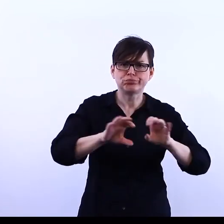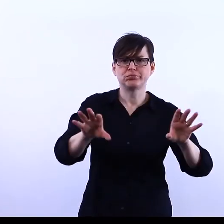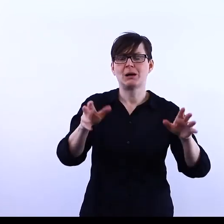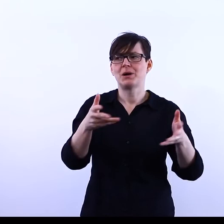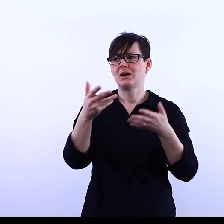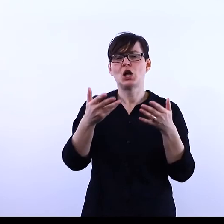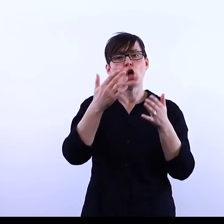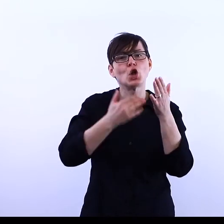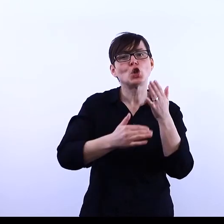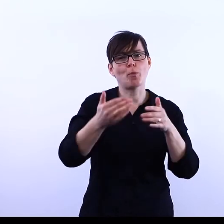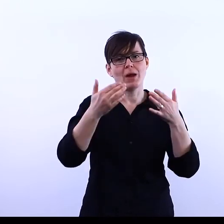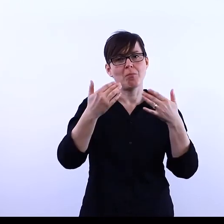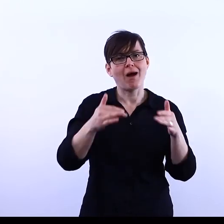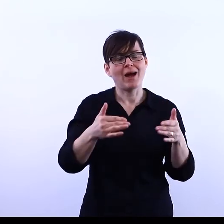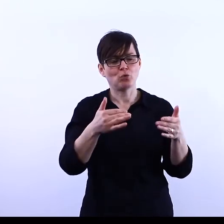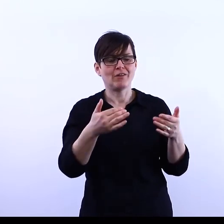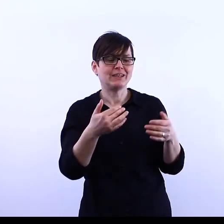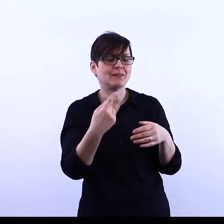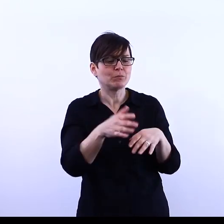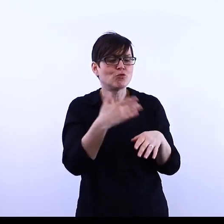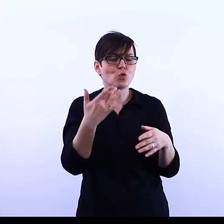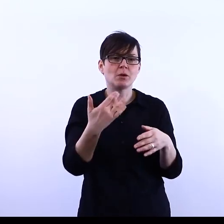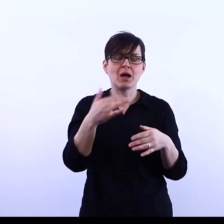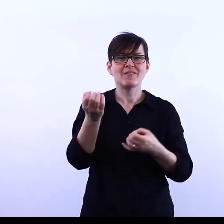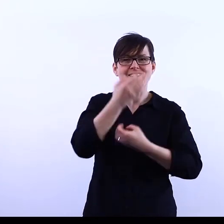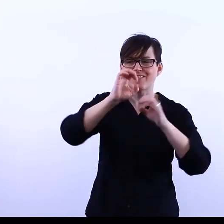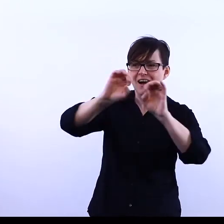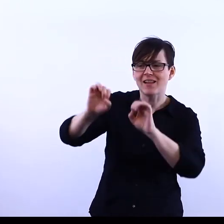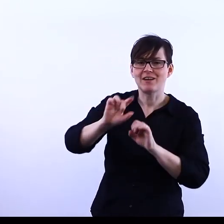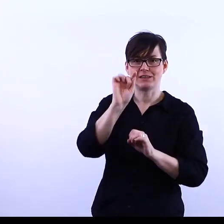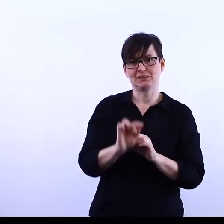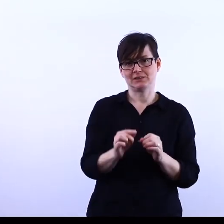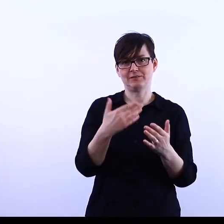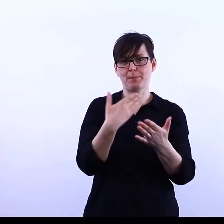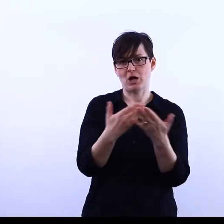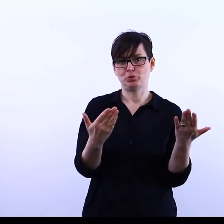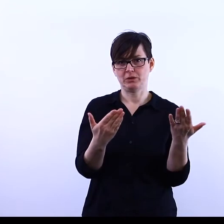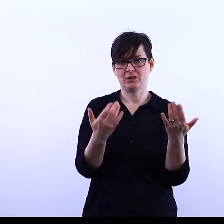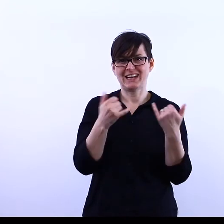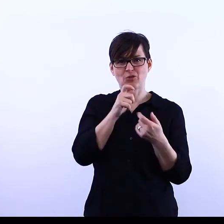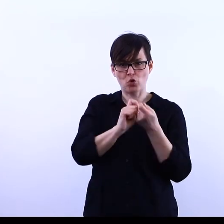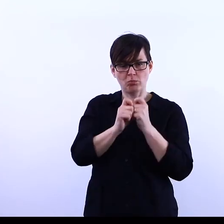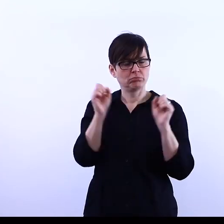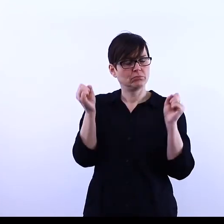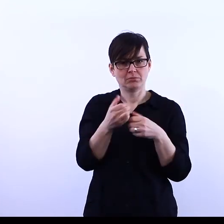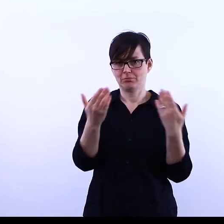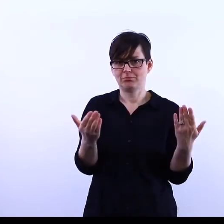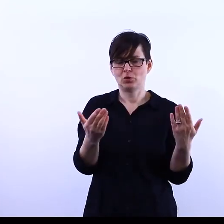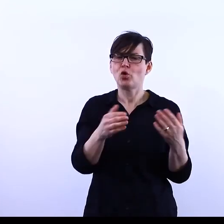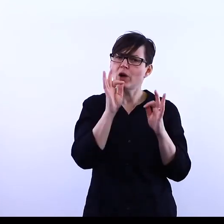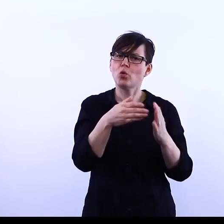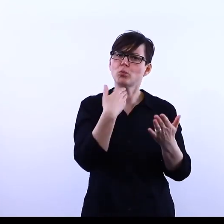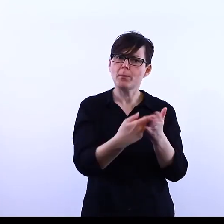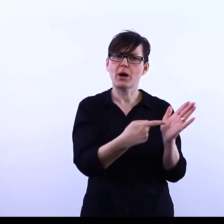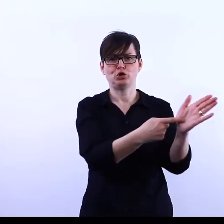dazu aufgefordert fühlt, ein paar Erklärungen, Beispiele mitzuliefern und auch Beispiele mitzuliefern, wie man